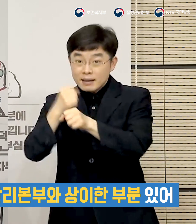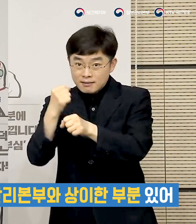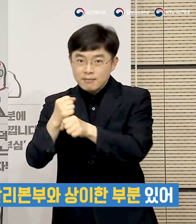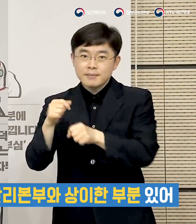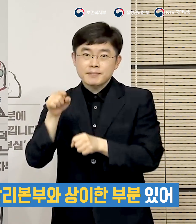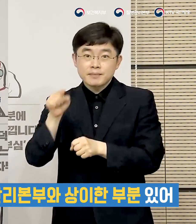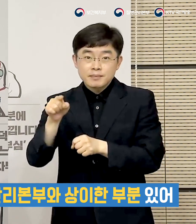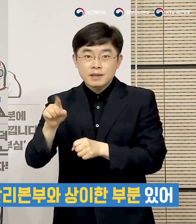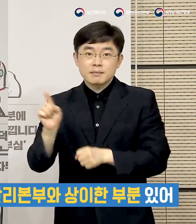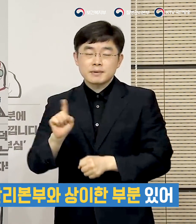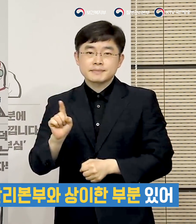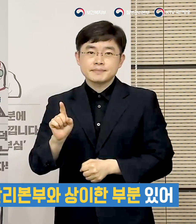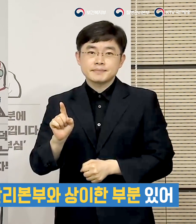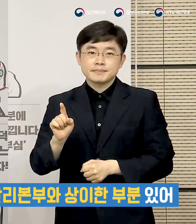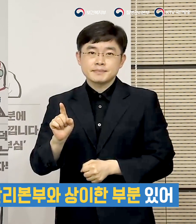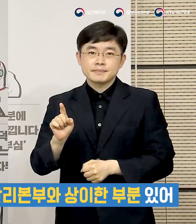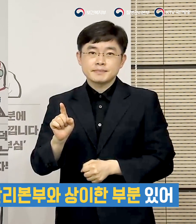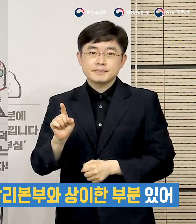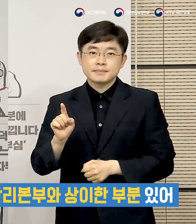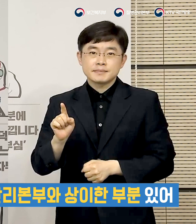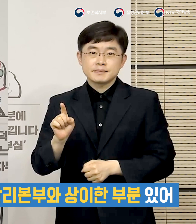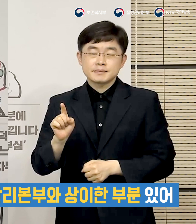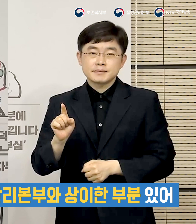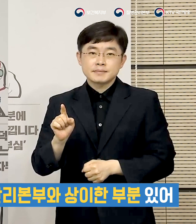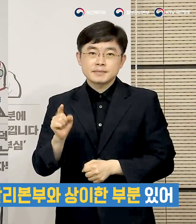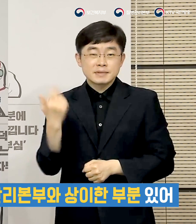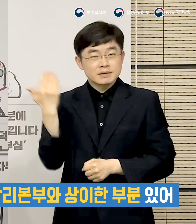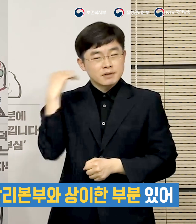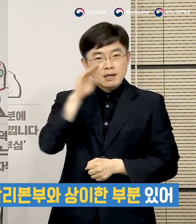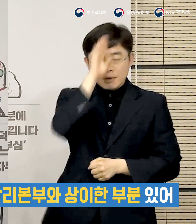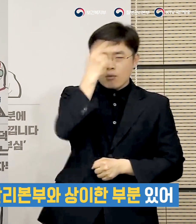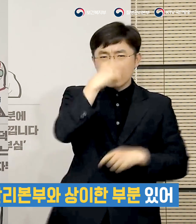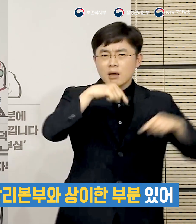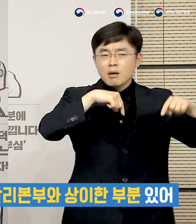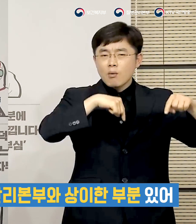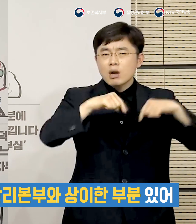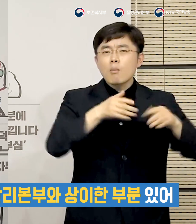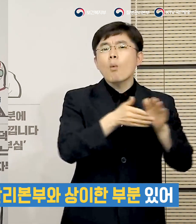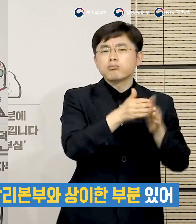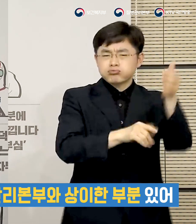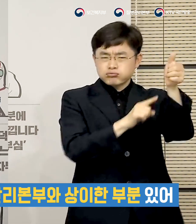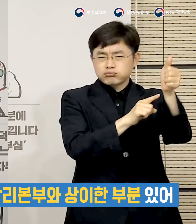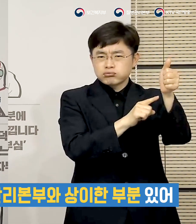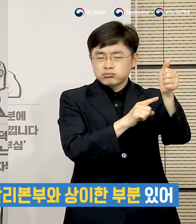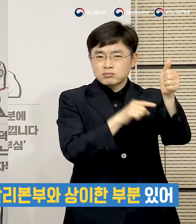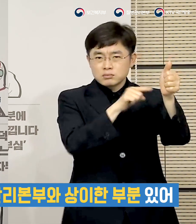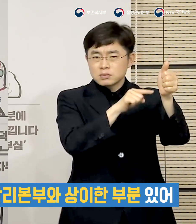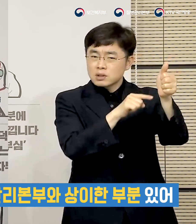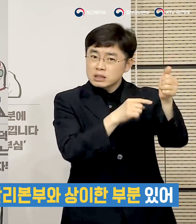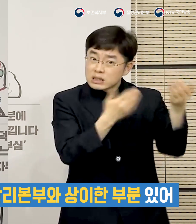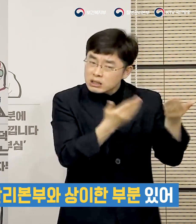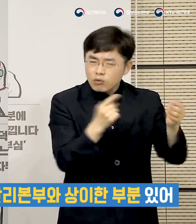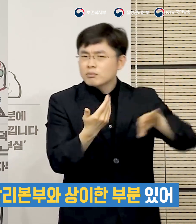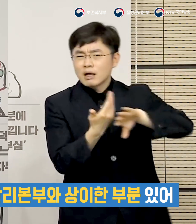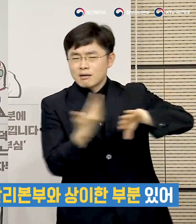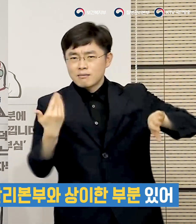개발 부분은 기존에 가지고 있던 이제 질병관리본부하고는 조금 다른 기능을 가지고 있습니다.